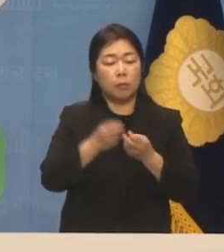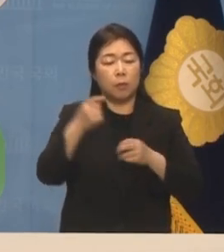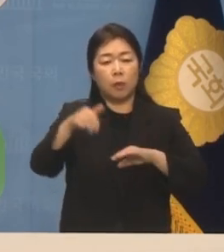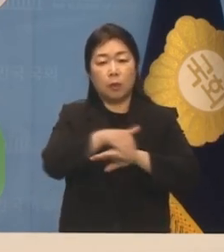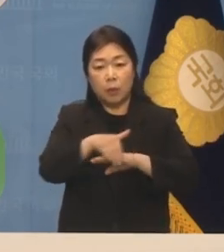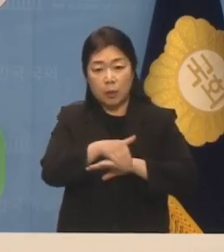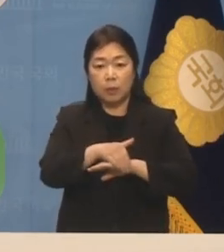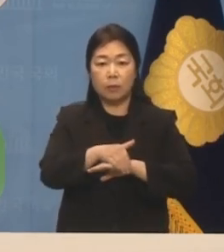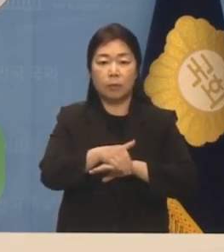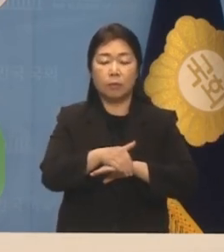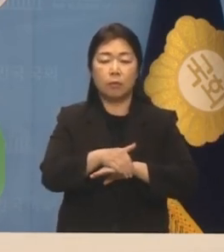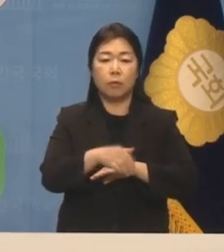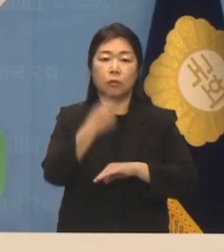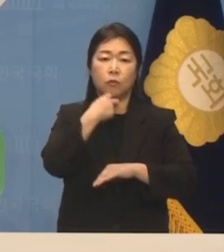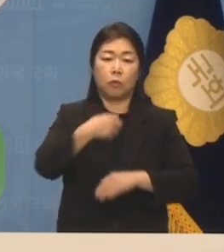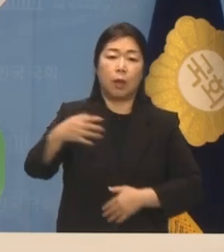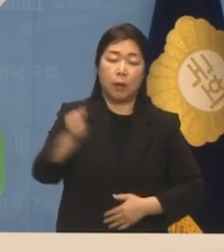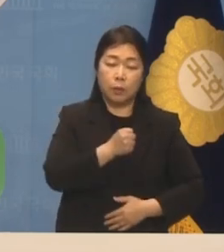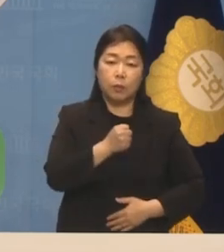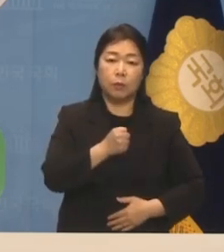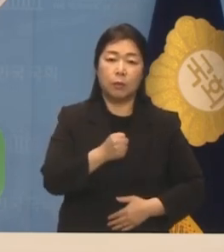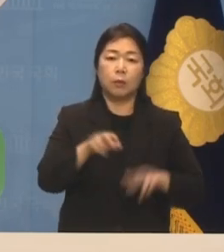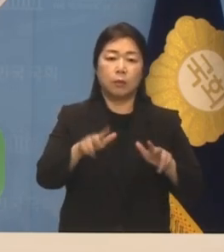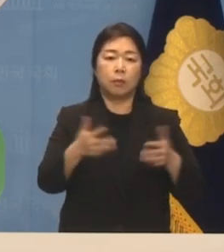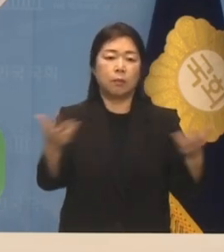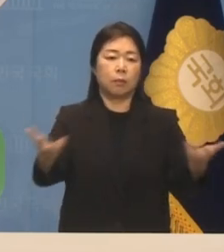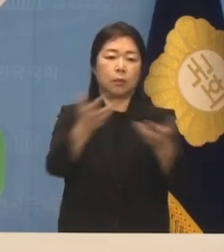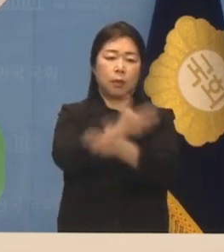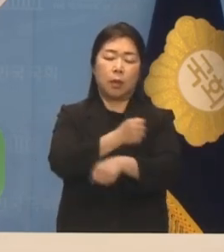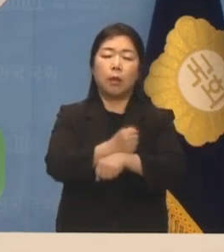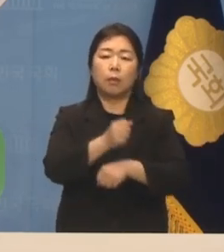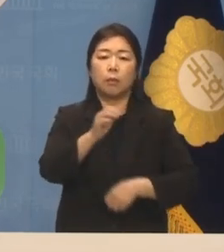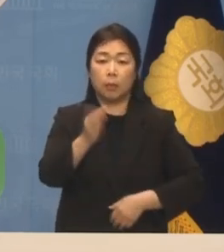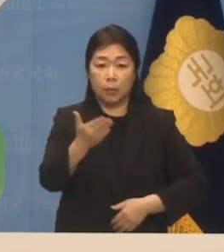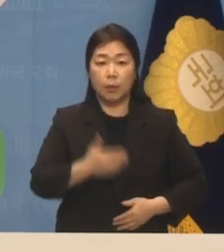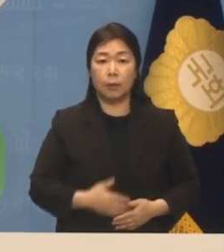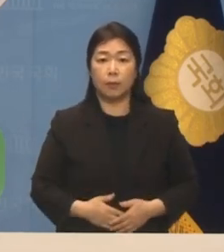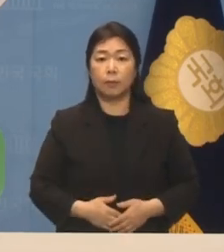하는 총선은 당내 주류교체 이슈로 타락한 상황입니다.